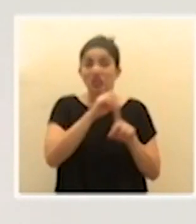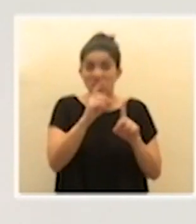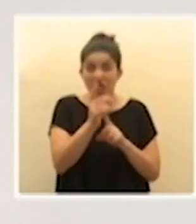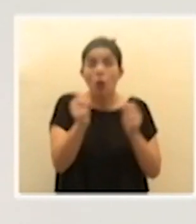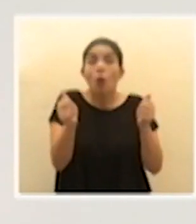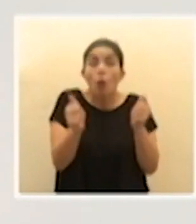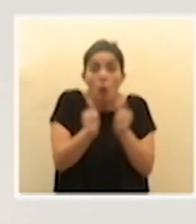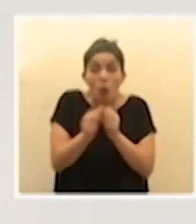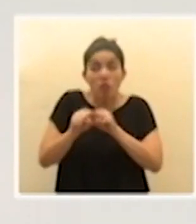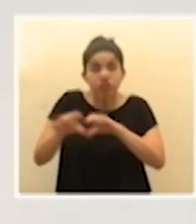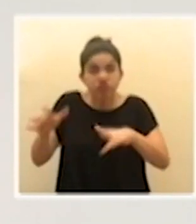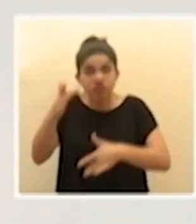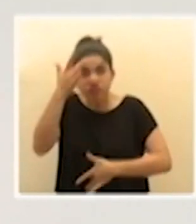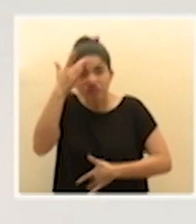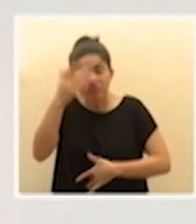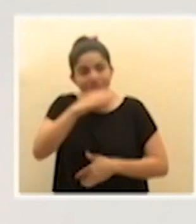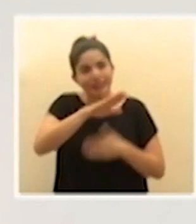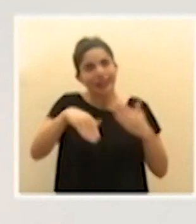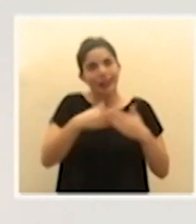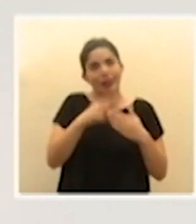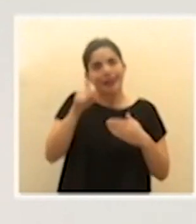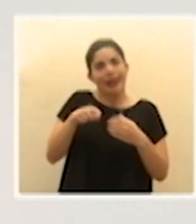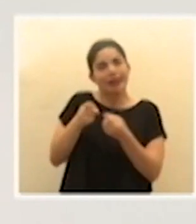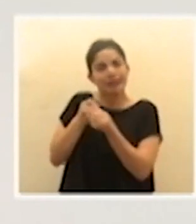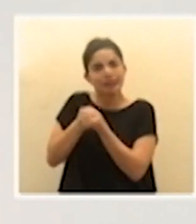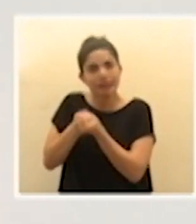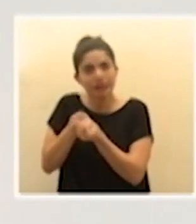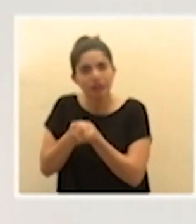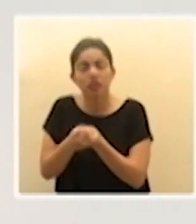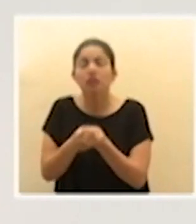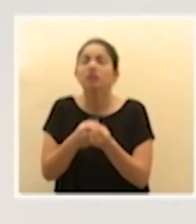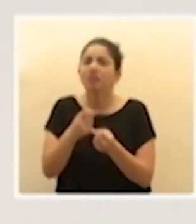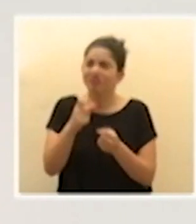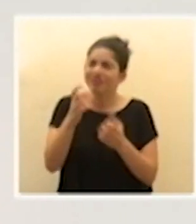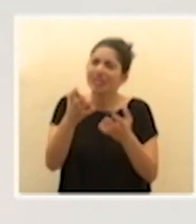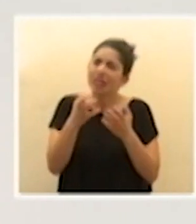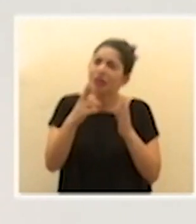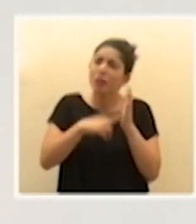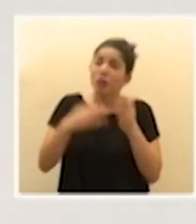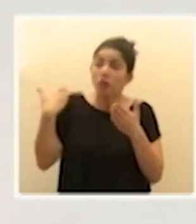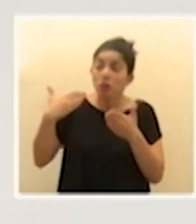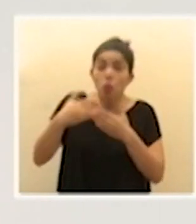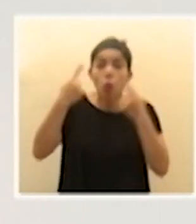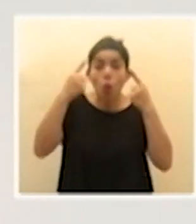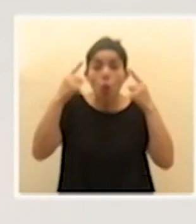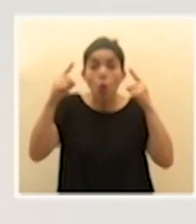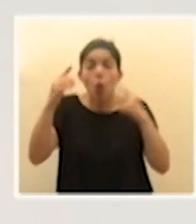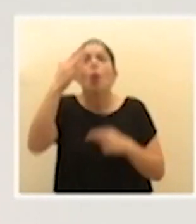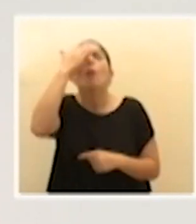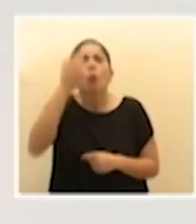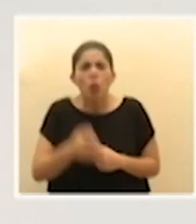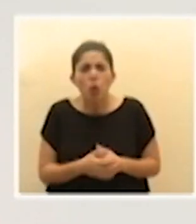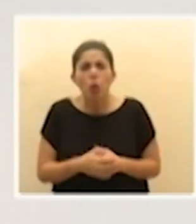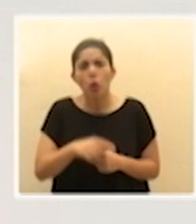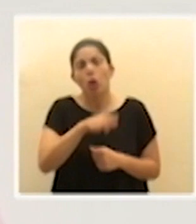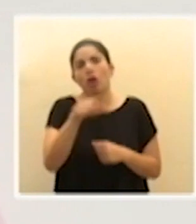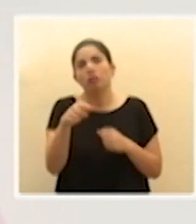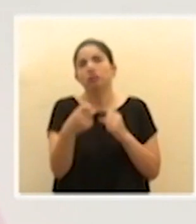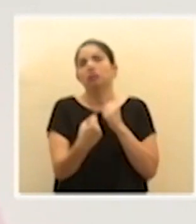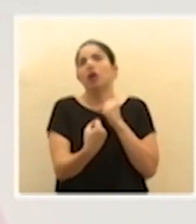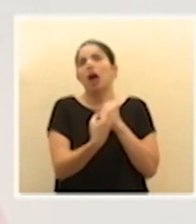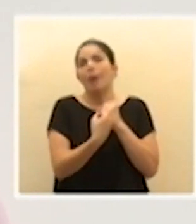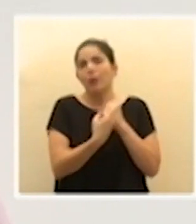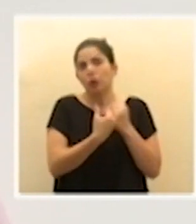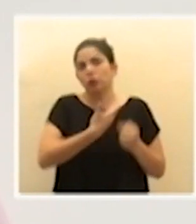esta pandemia, y que todos tenemos que aportar. Y yo quiero reiterar también que hemos logrado lo que hemos logrado porque hemos contado con el apoyo